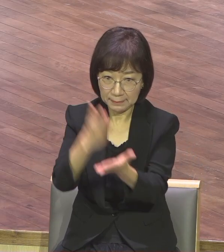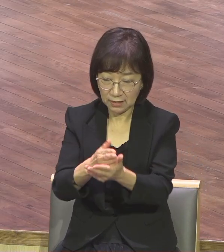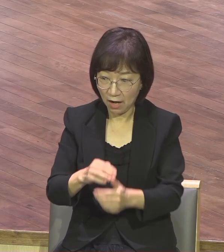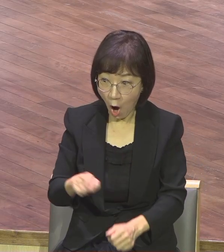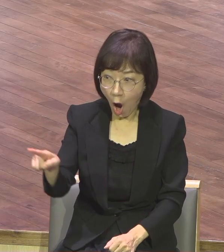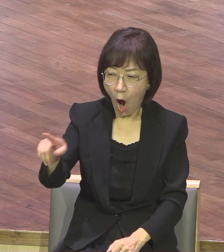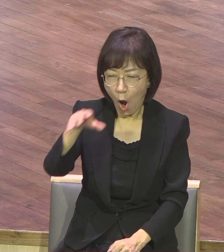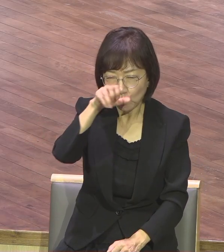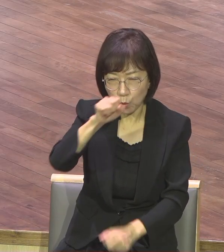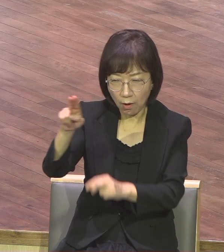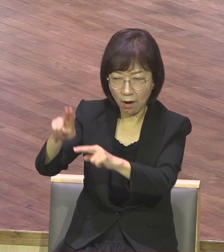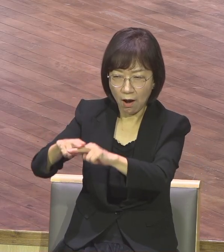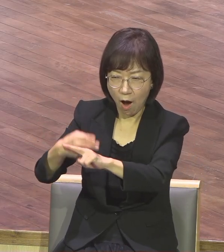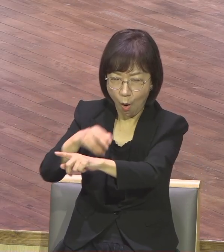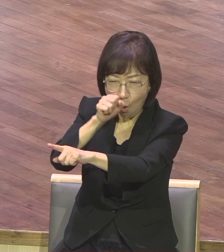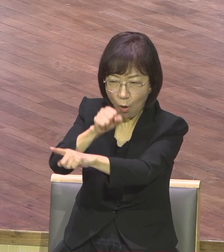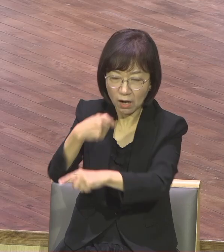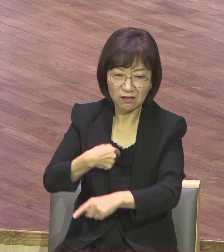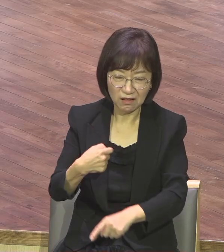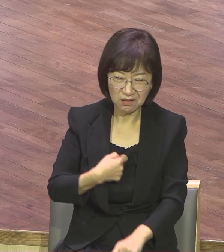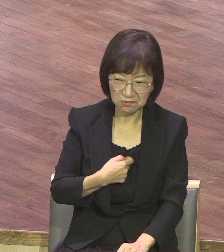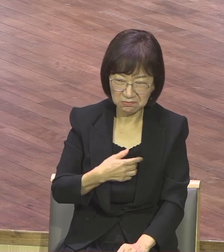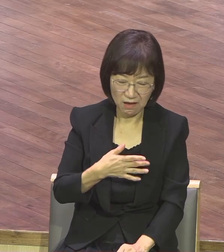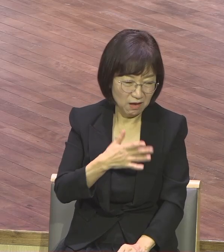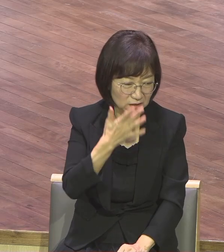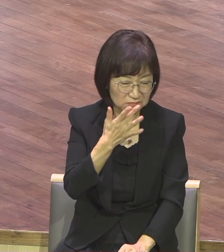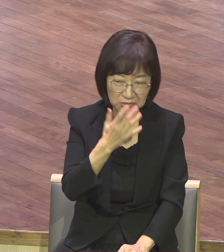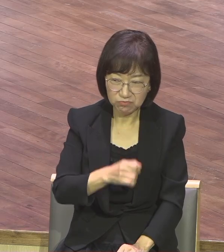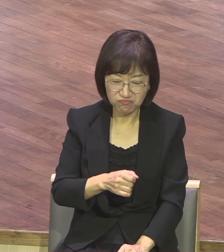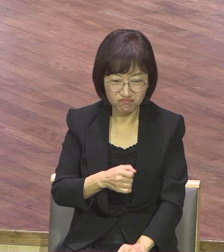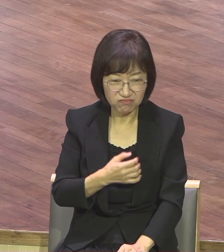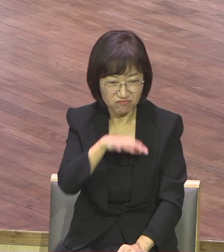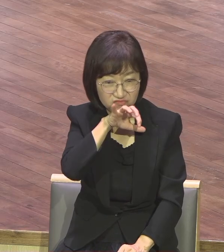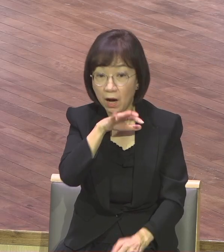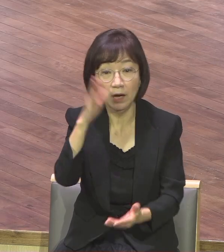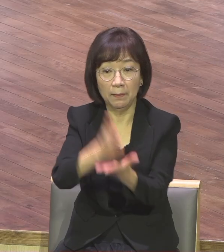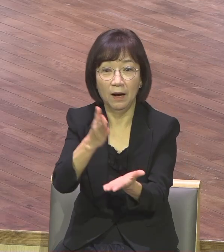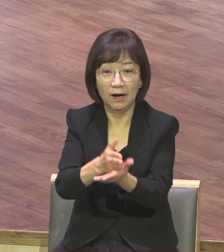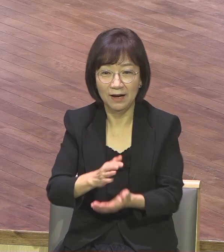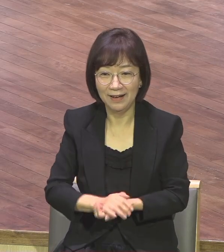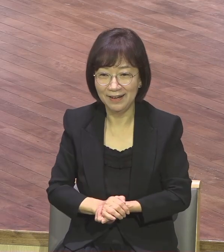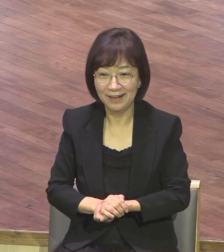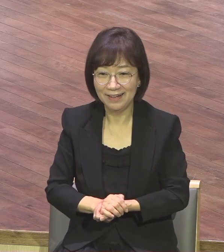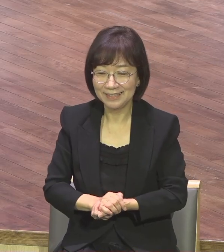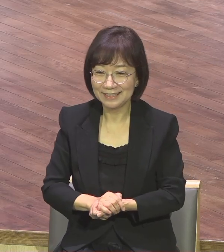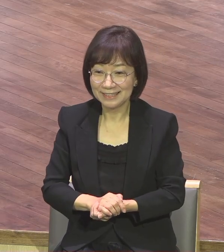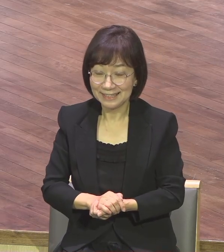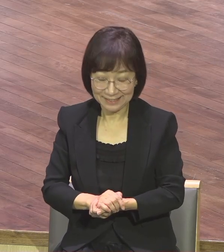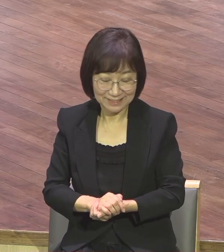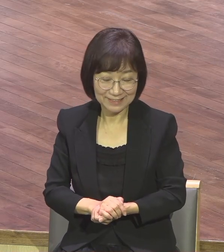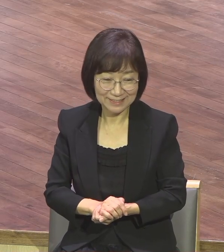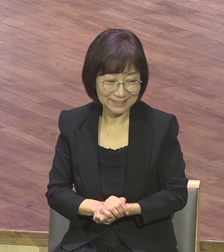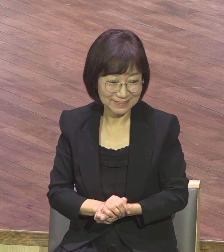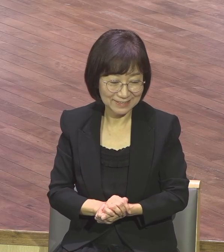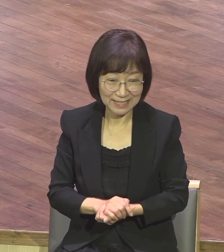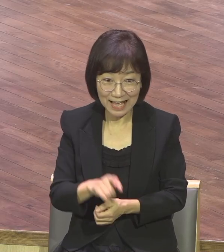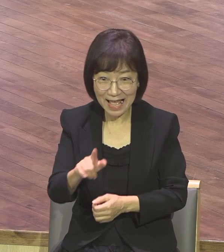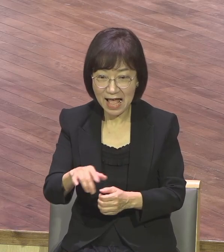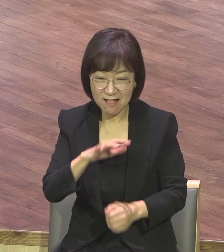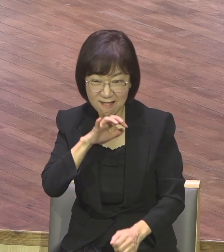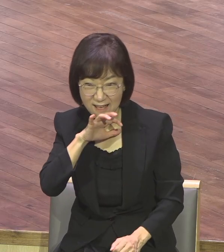이 질투하고 상하관계 생각하면 대립이 생깁니다. 분열이 생깁니다. 갈등이 생깁니다. 사단 박수친단